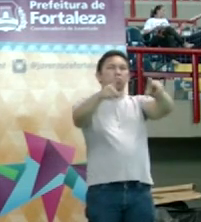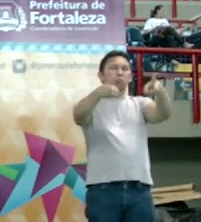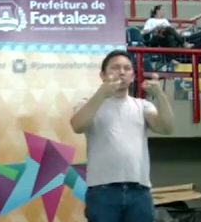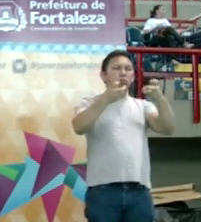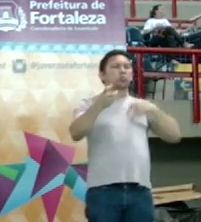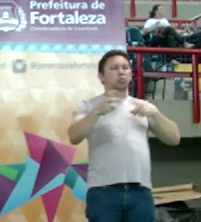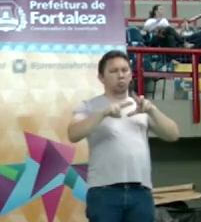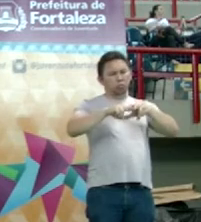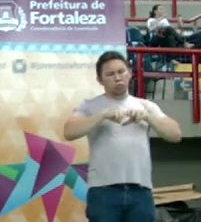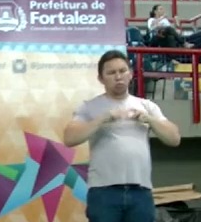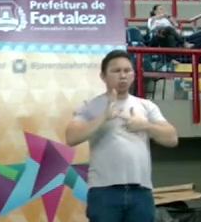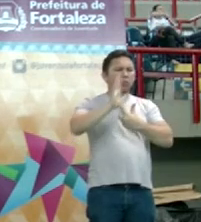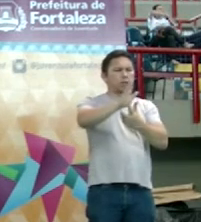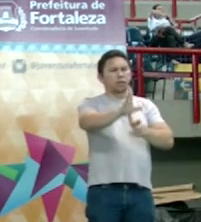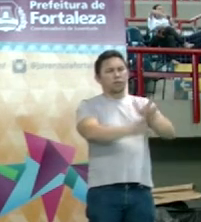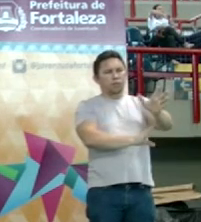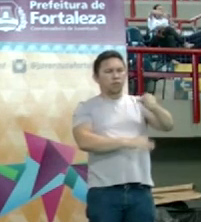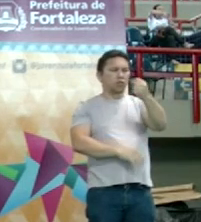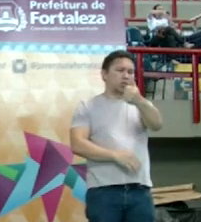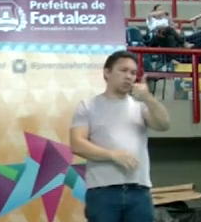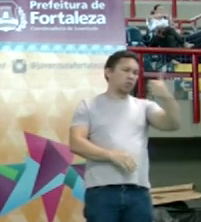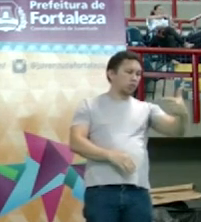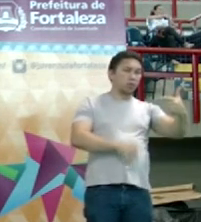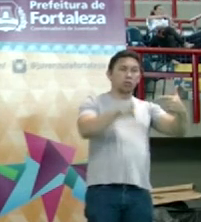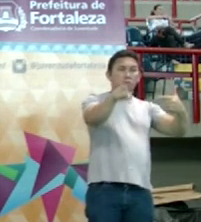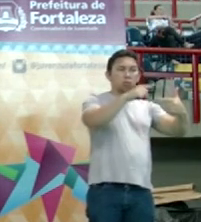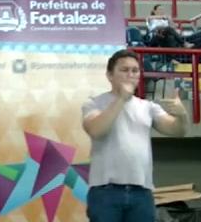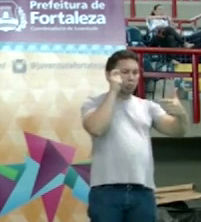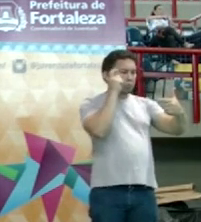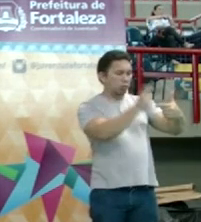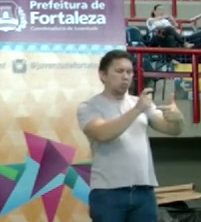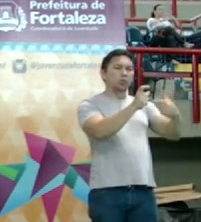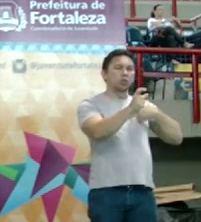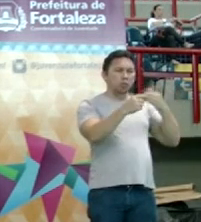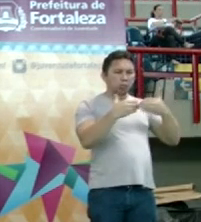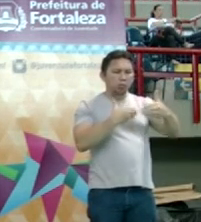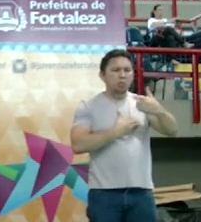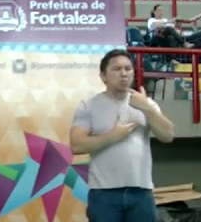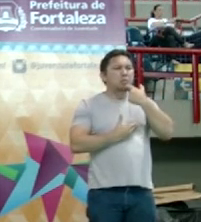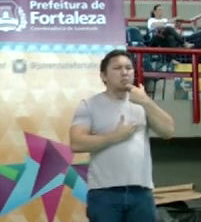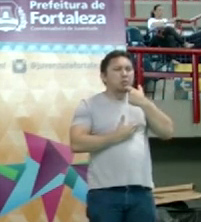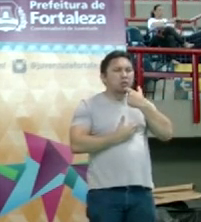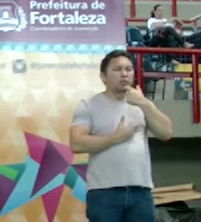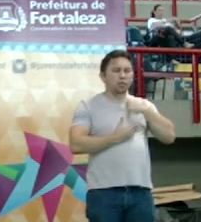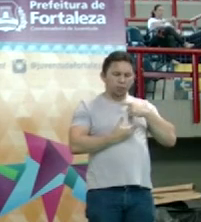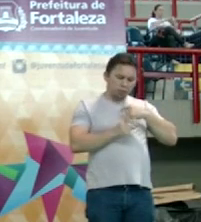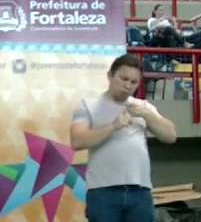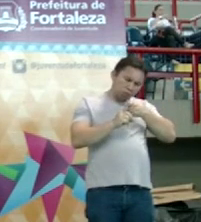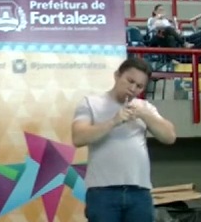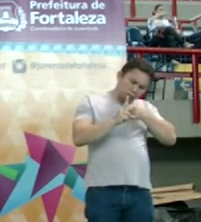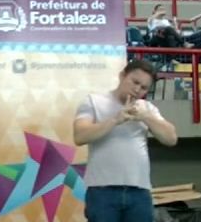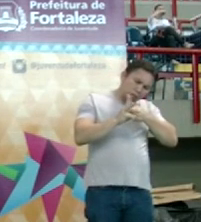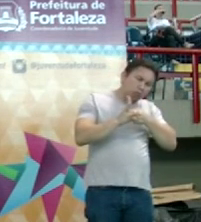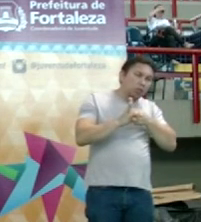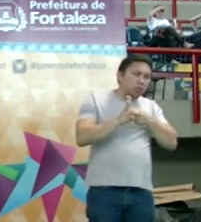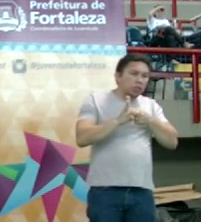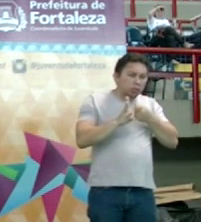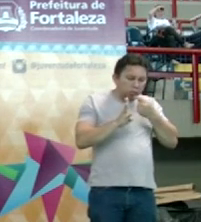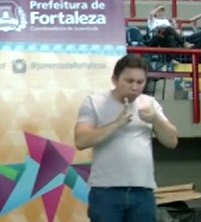ficam esses dois conselhos para quem quer, nessa reta final, esses meses